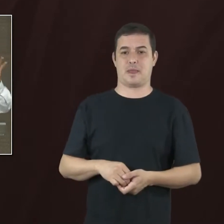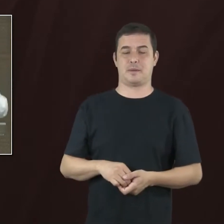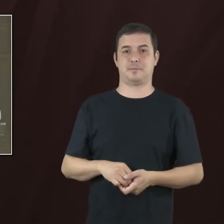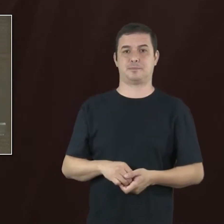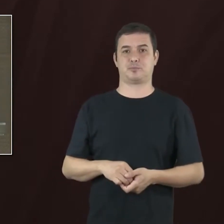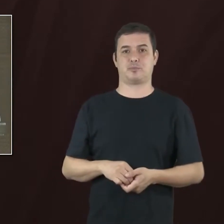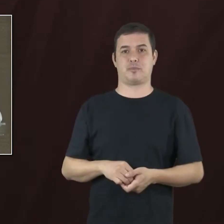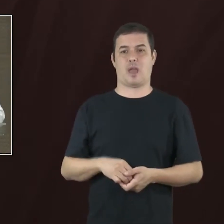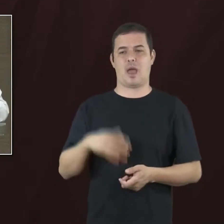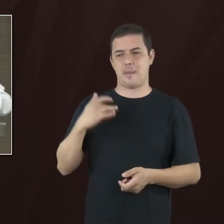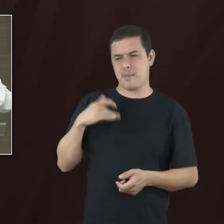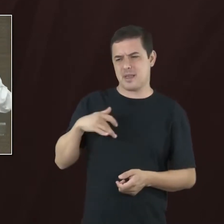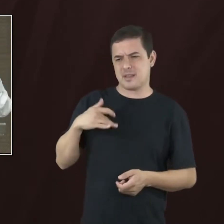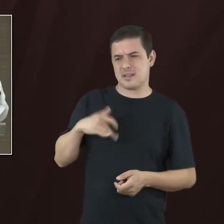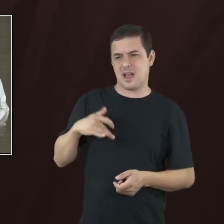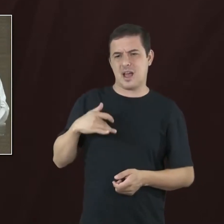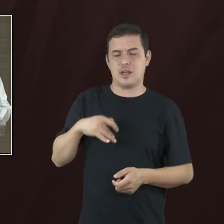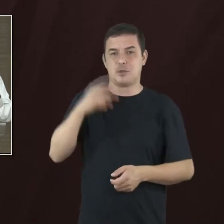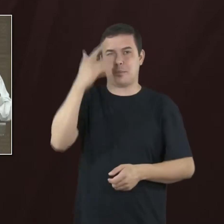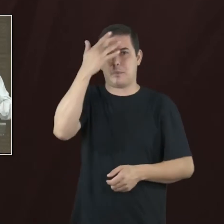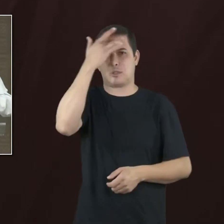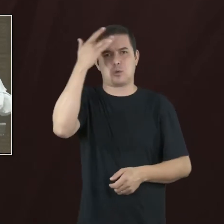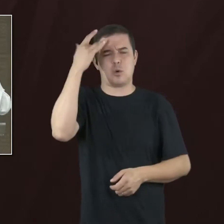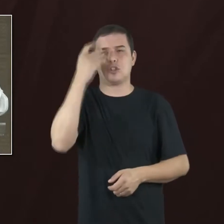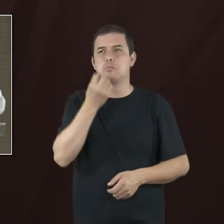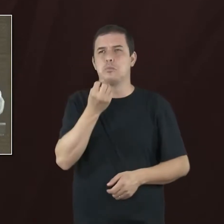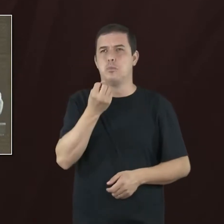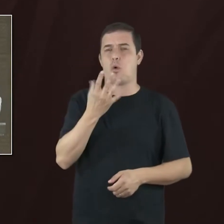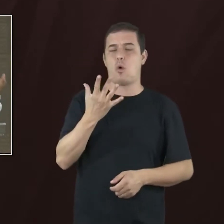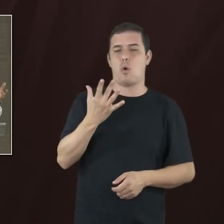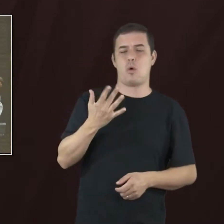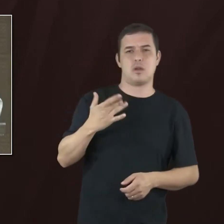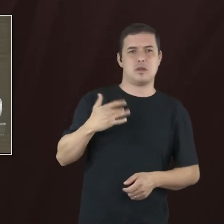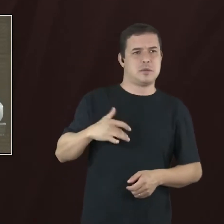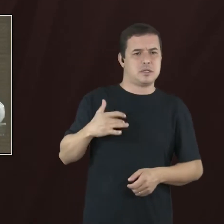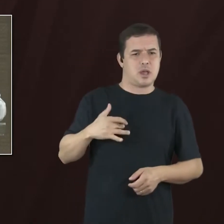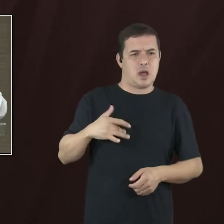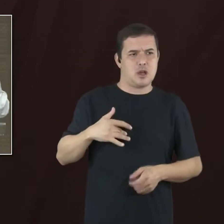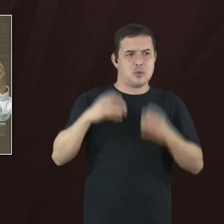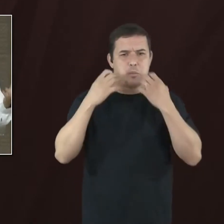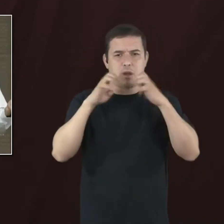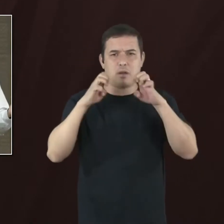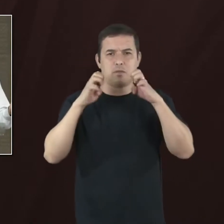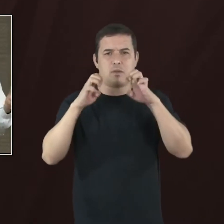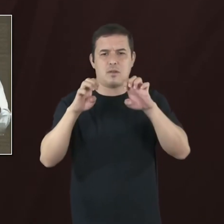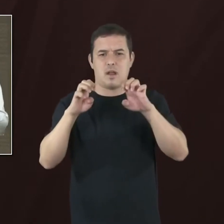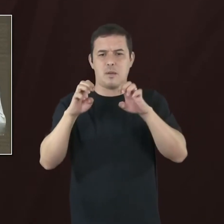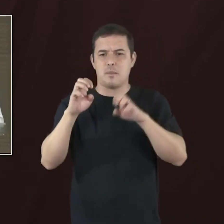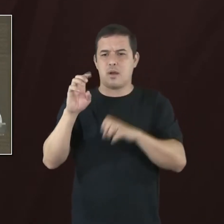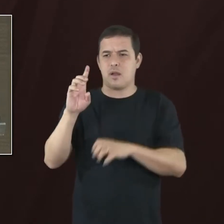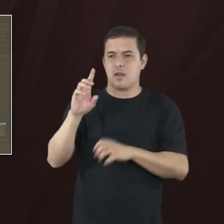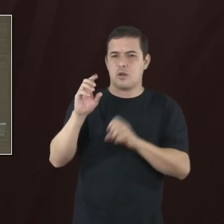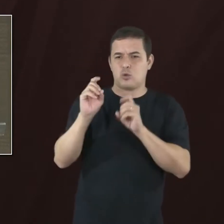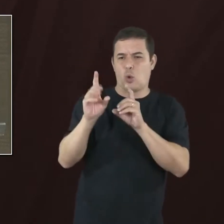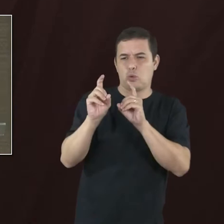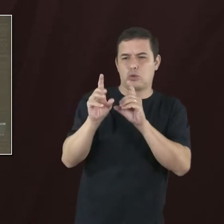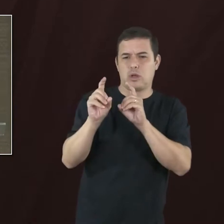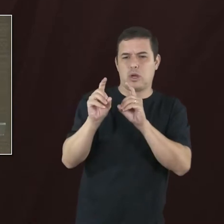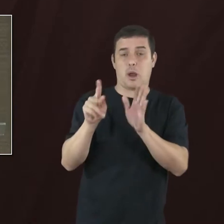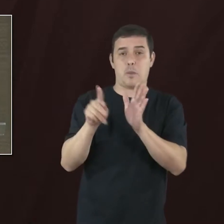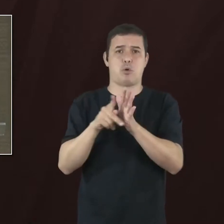entre aspas, achando seu espaço, pregando, né, as suas próprias palavras, como